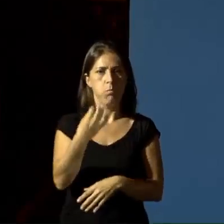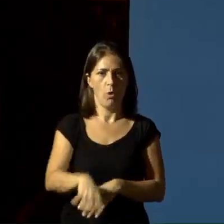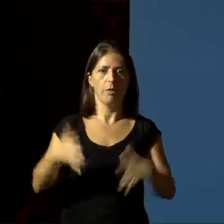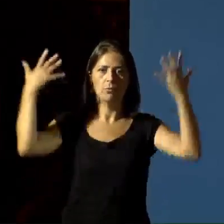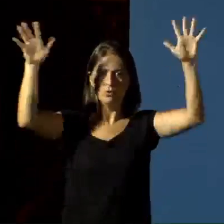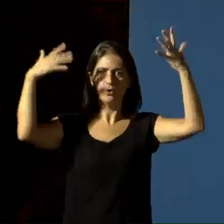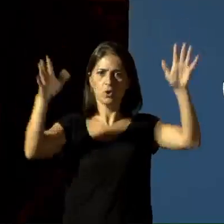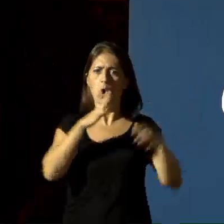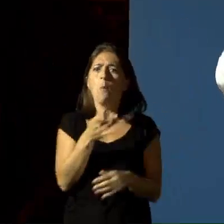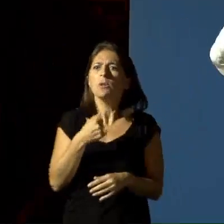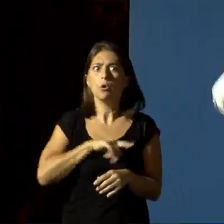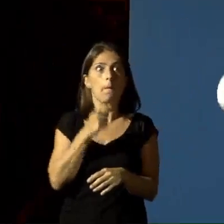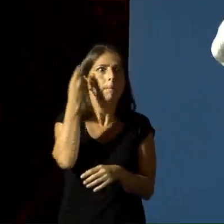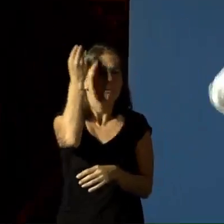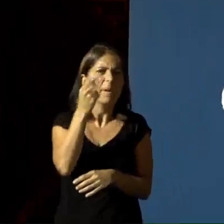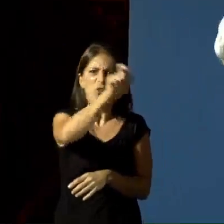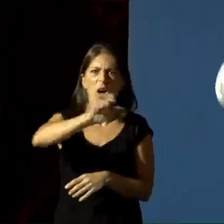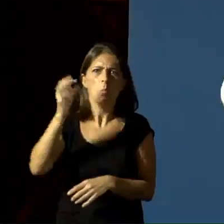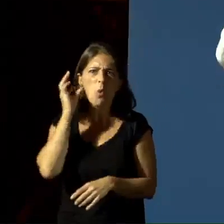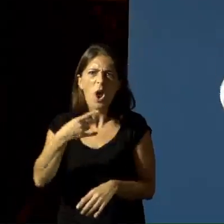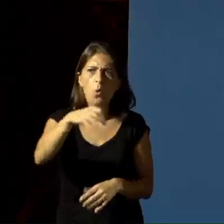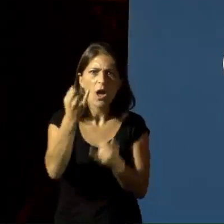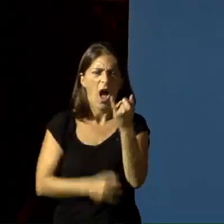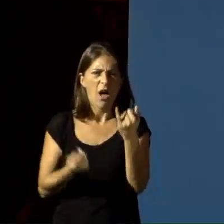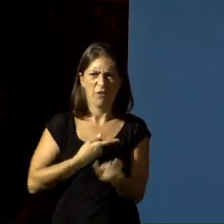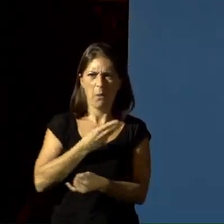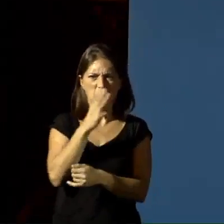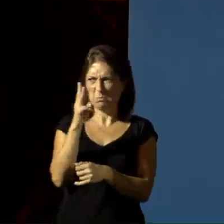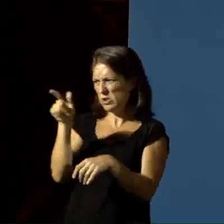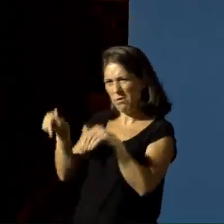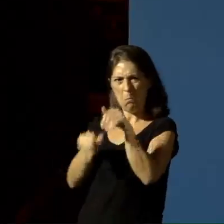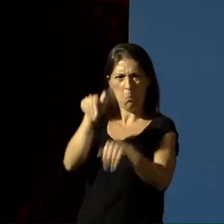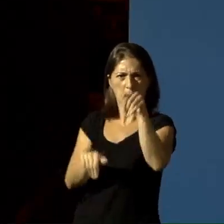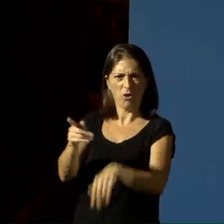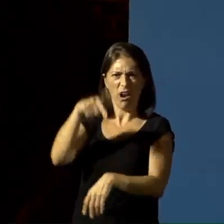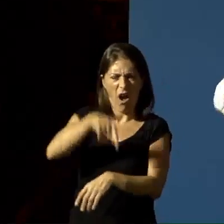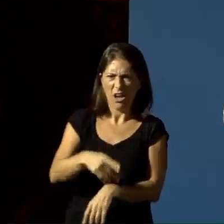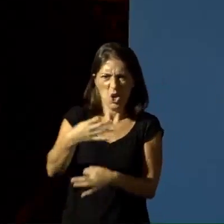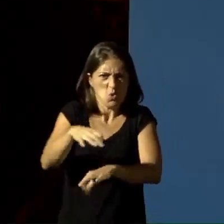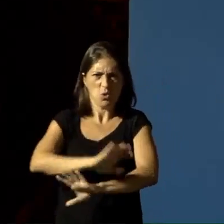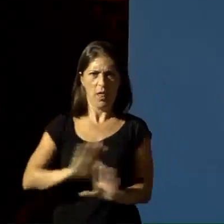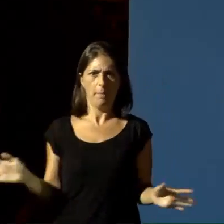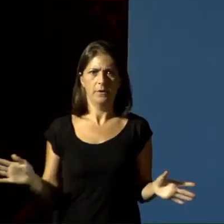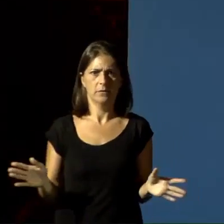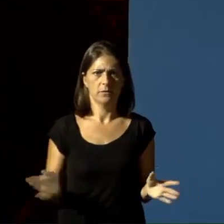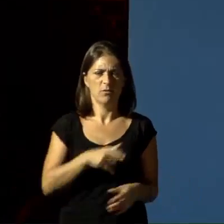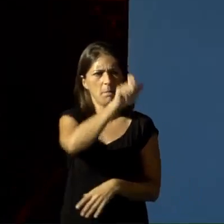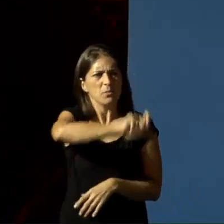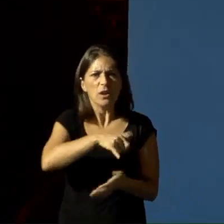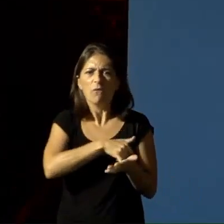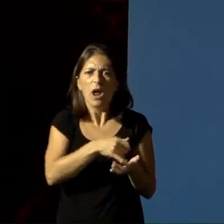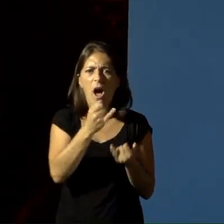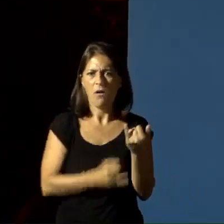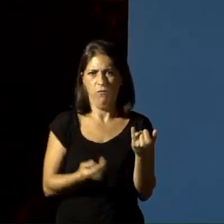Porque non creo que haxa unha soa muller en Ourense que vaya a votar aquel que practicou o altar fillo con unha muller determinada en sentido